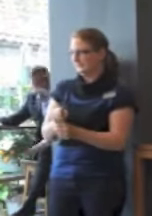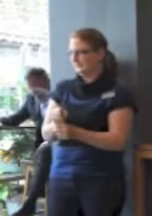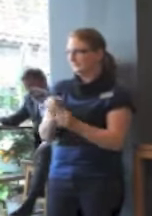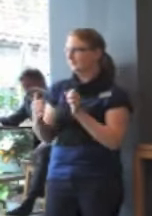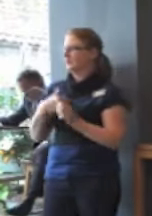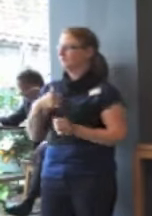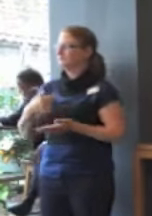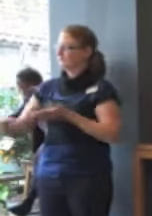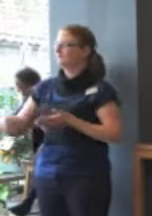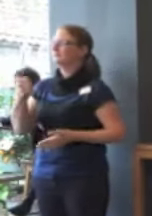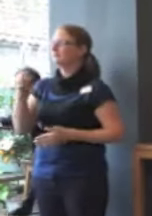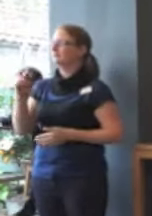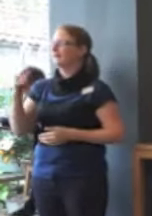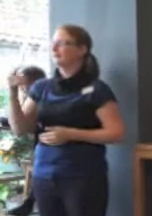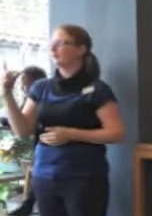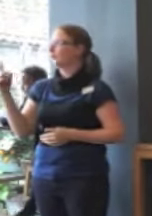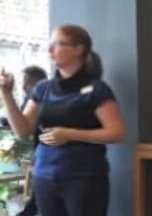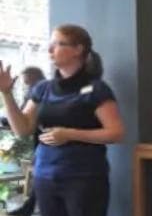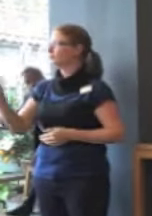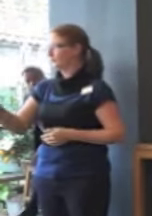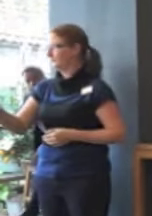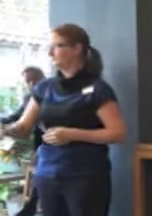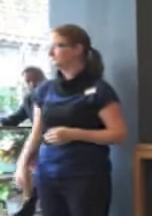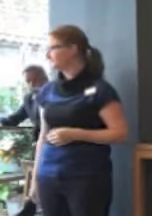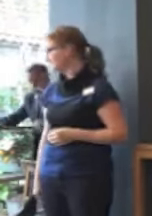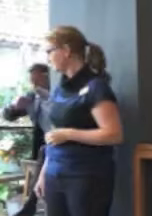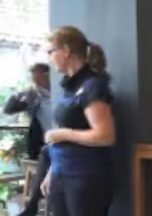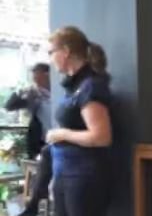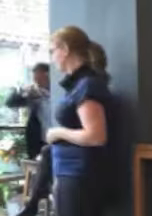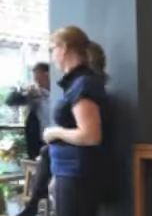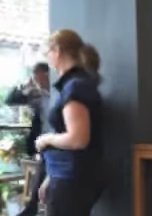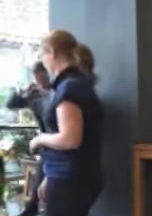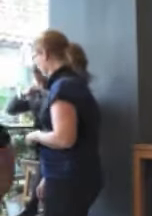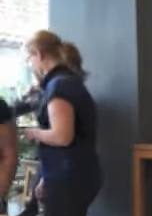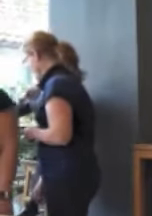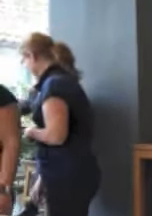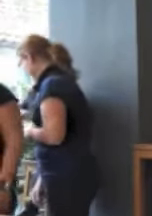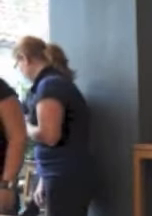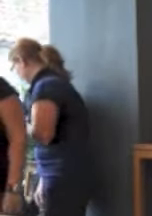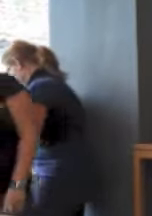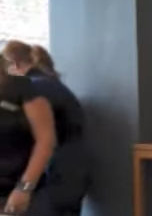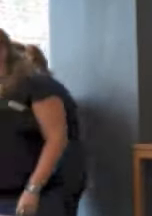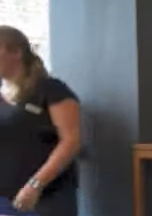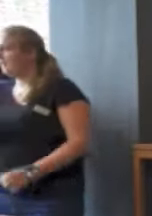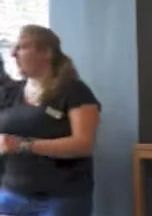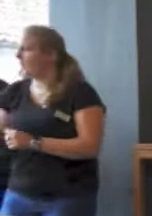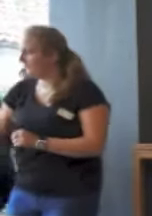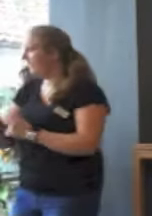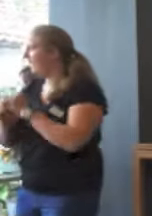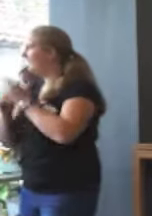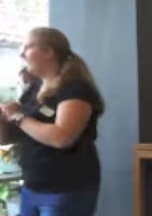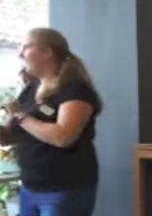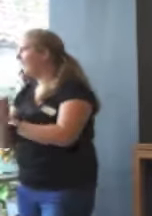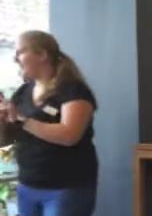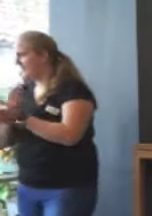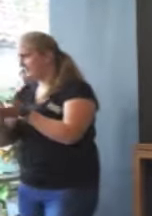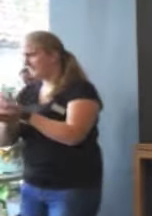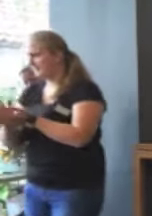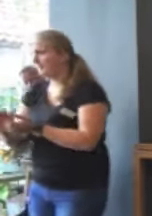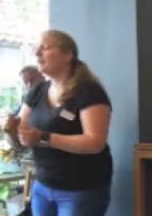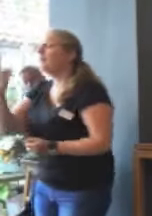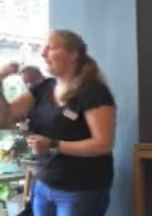Centantor. Och nu har ni lovat att själva hantera den här inledningen. Det enda jag kommer bidra med är att säga nu